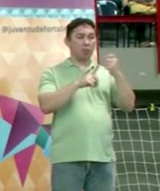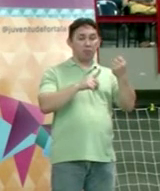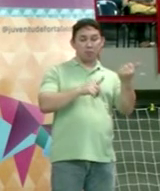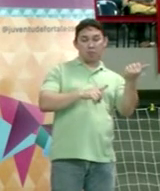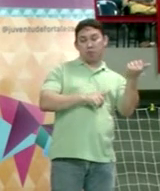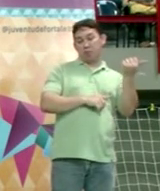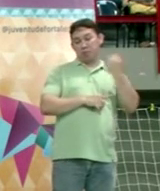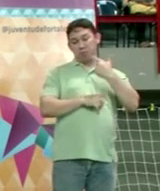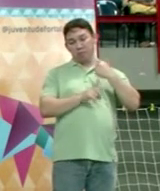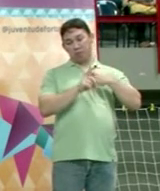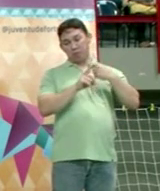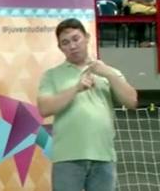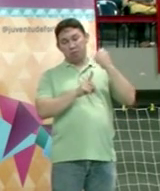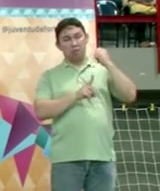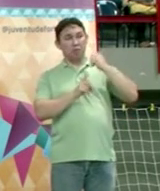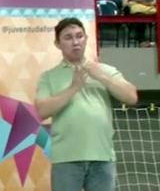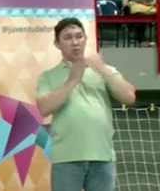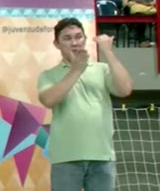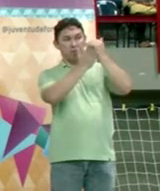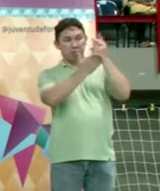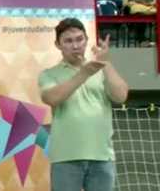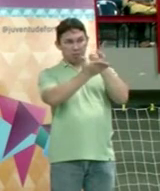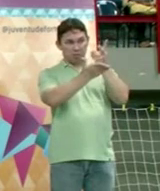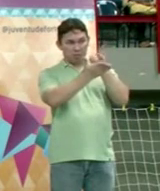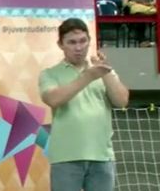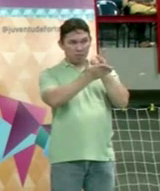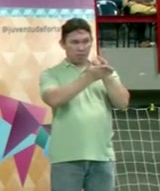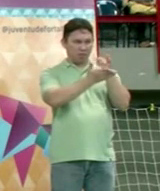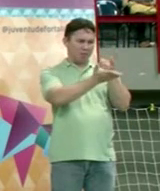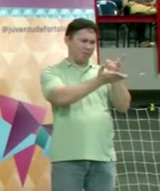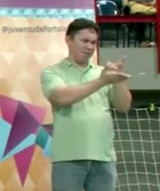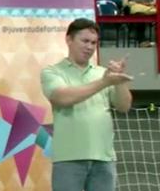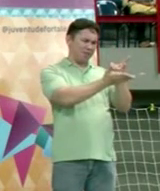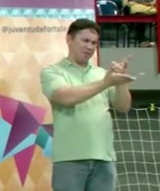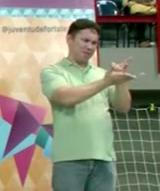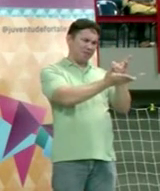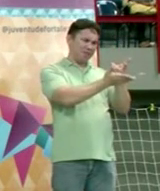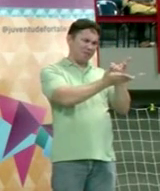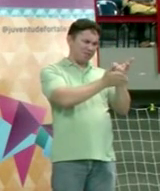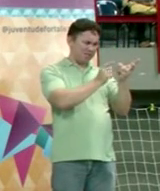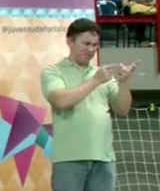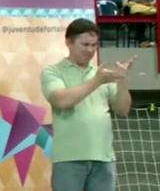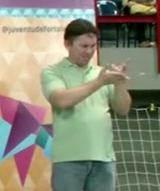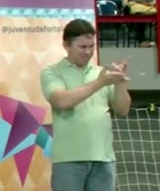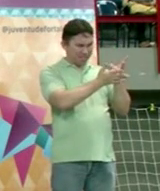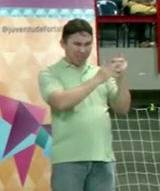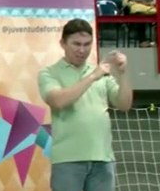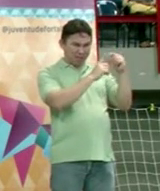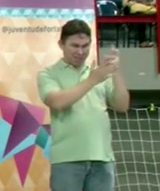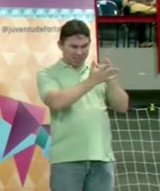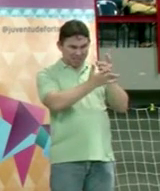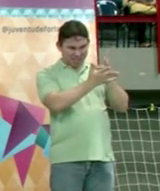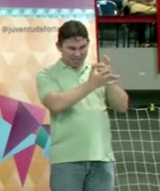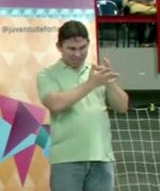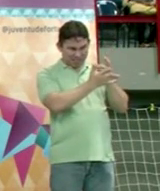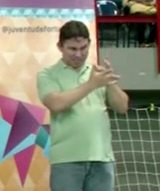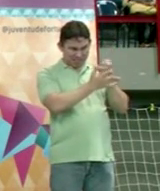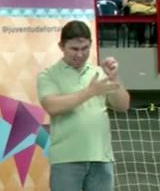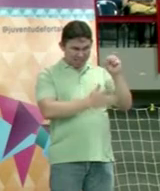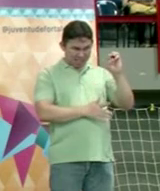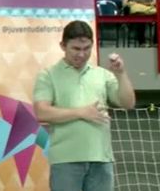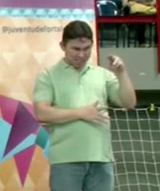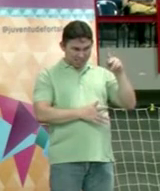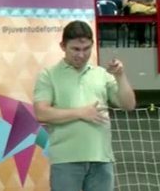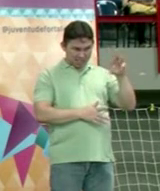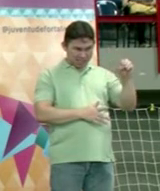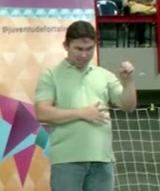a de dentro. Galera, que ele usa esse termo sempre, já fica aí com a pulgazinha atrás da orelha, tá? E me diga uma coisa, a água não